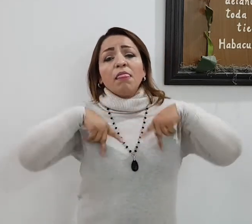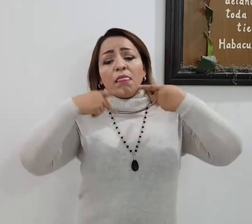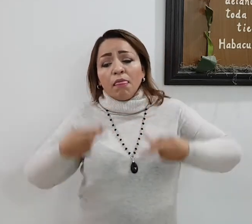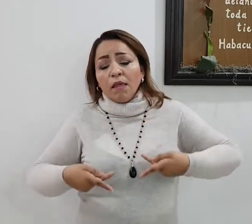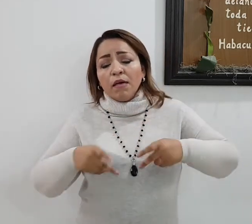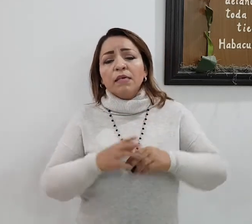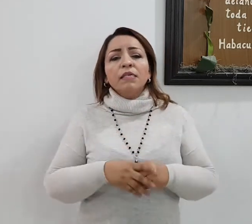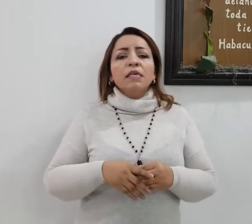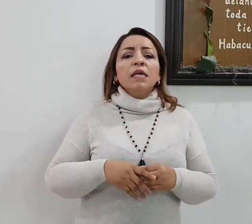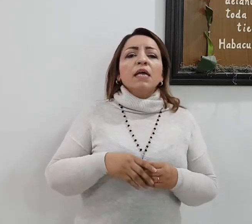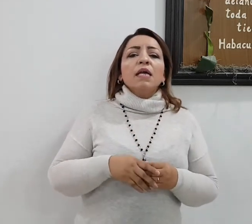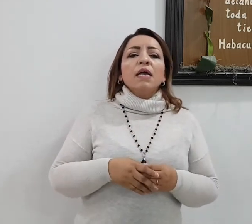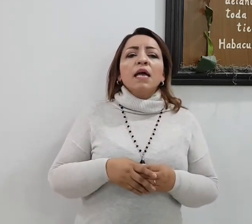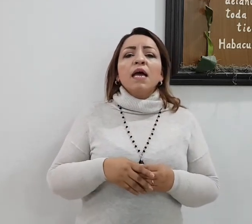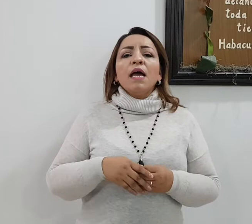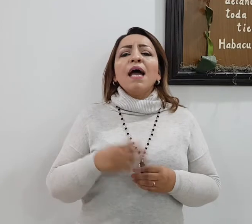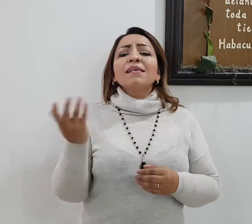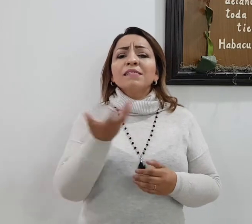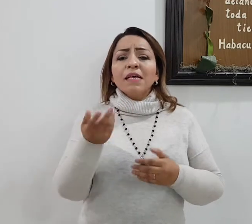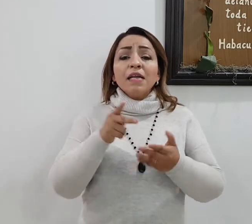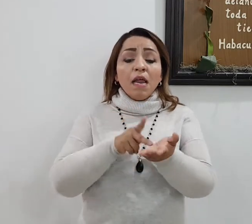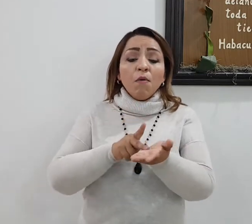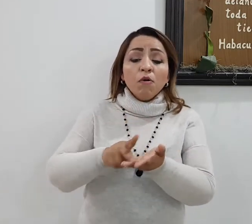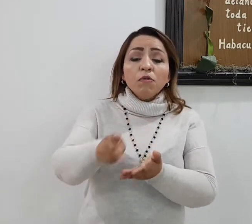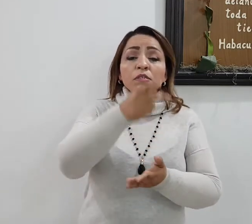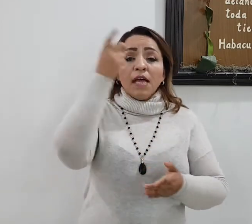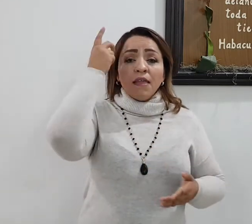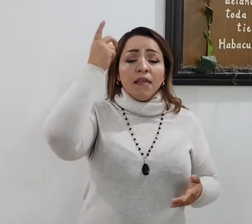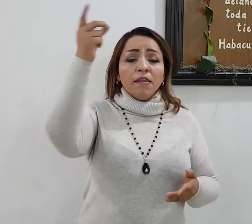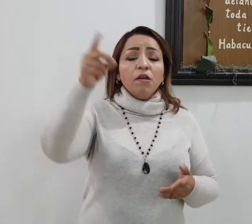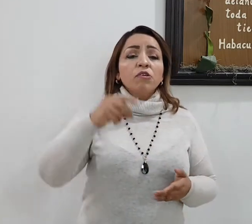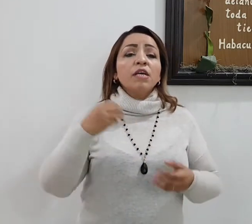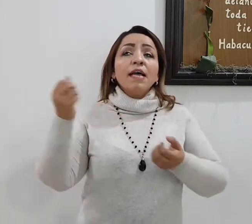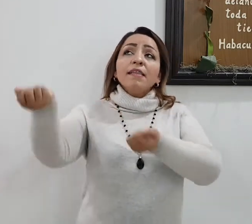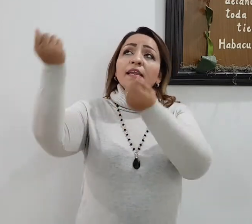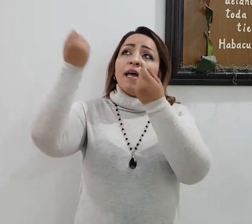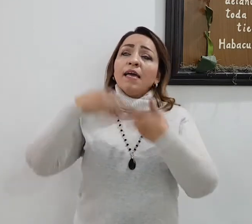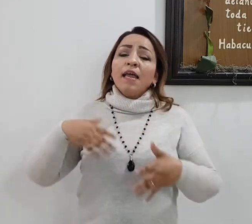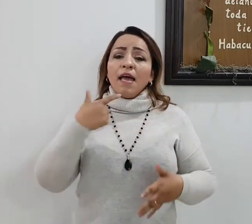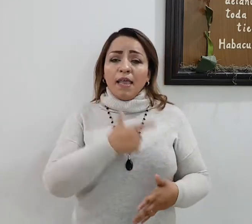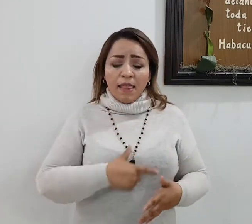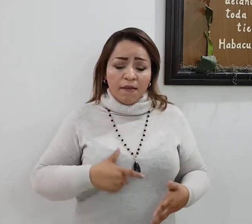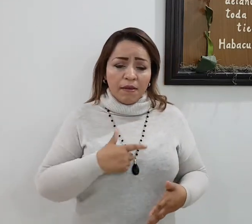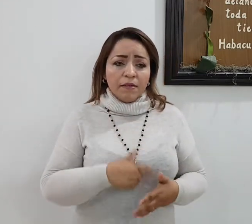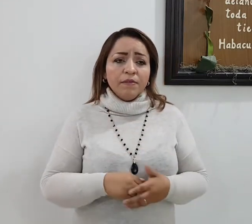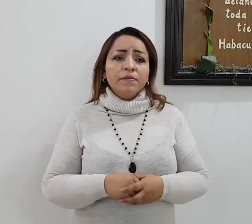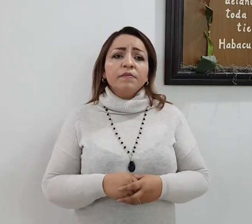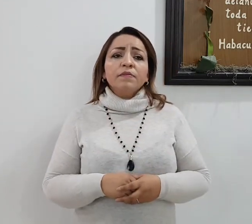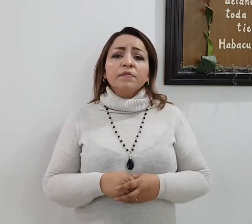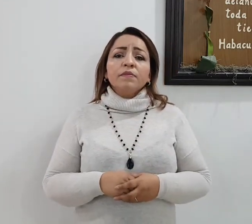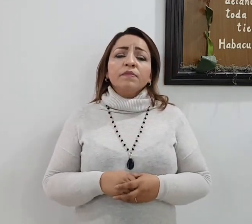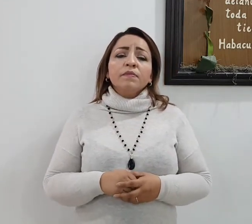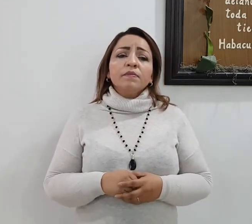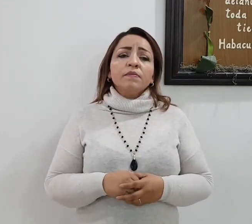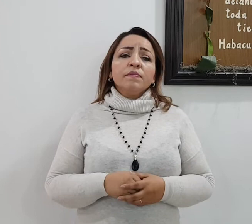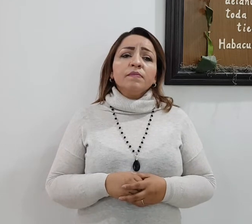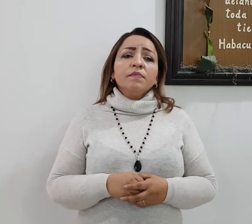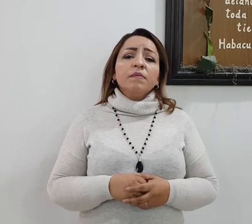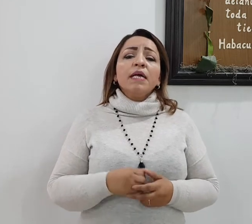será agradable a nuestras vidas. No solamente es buena y no solamente es agradable, sino que también la voluntad de Dios es